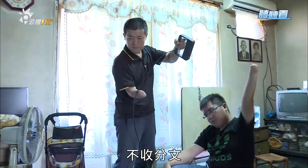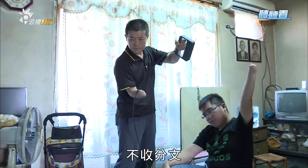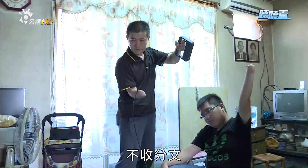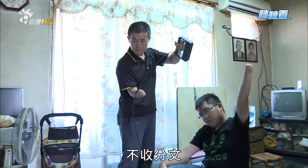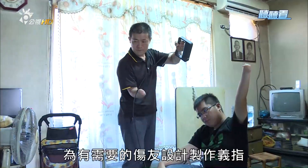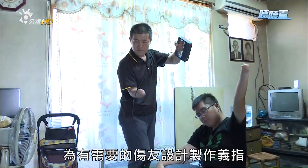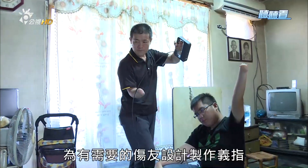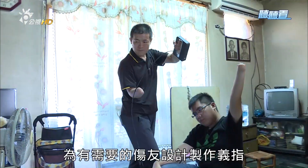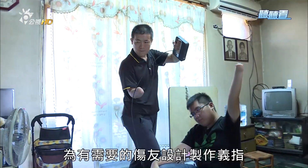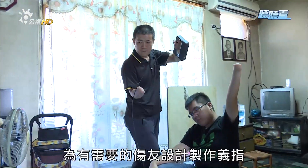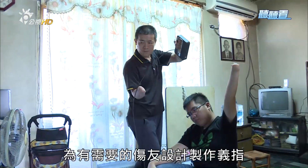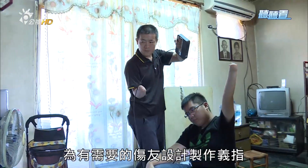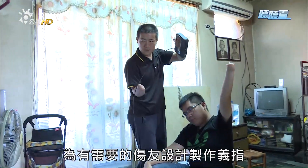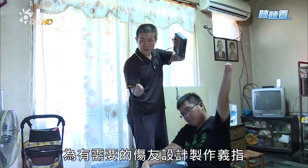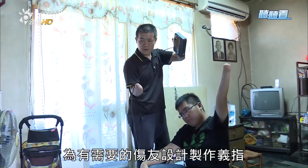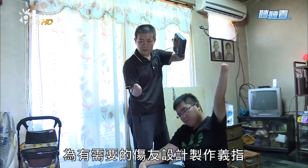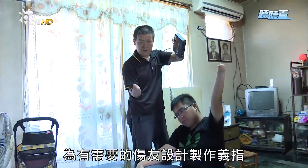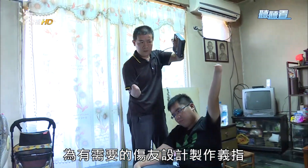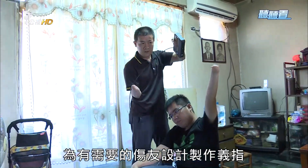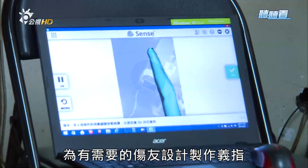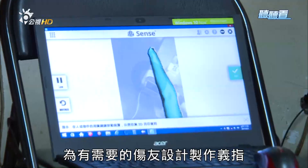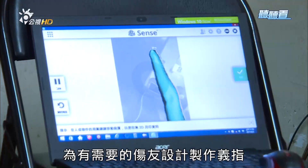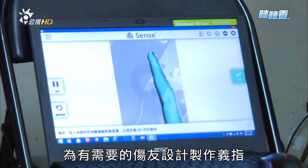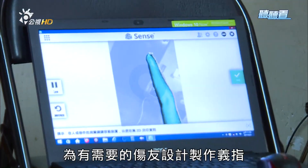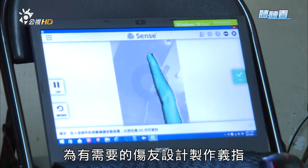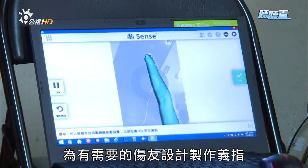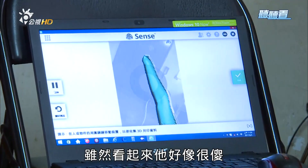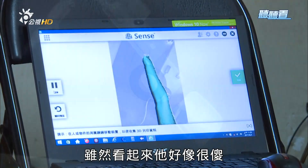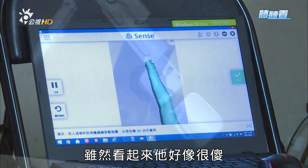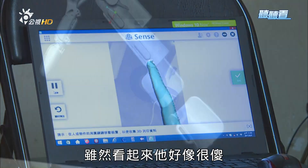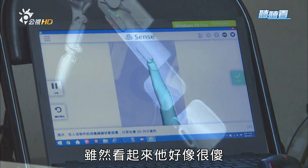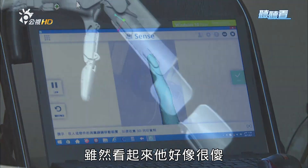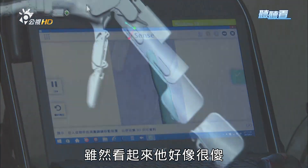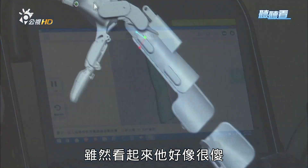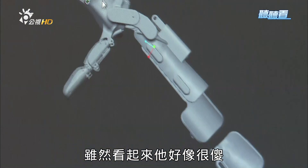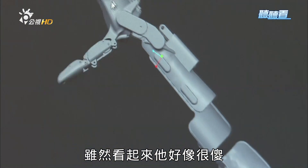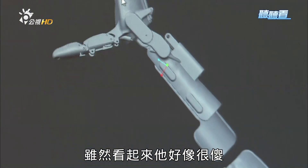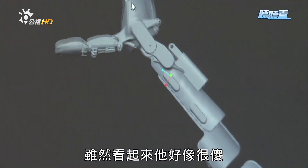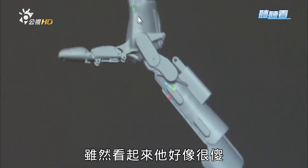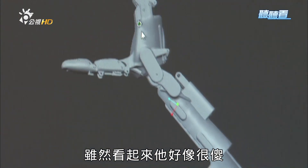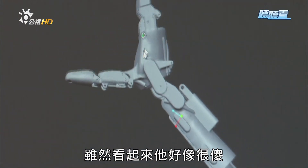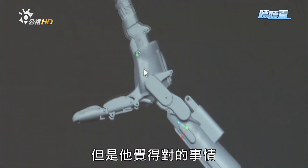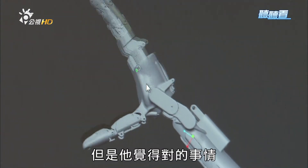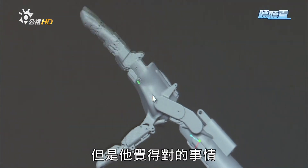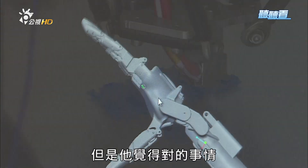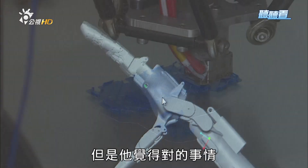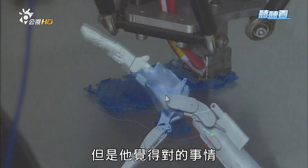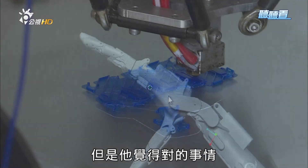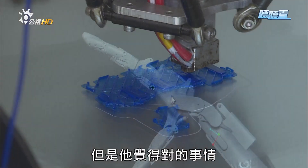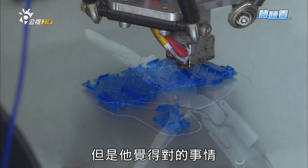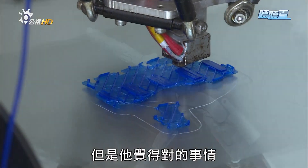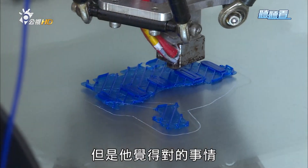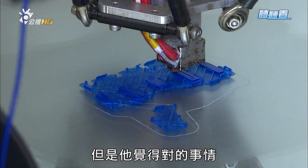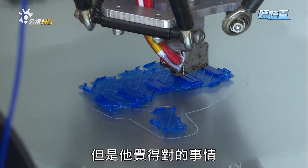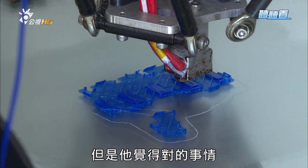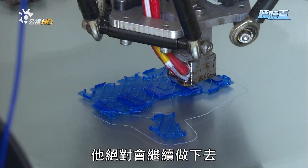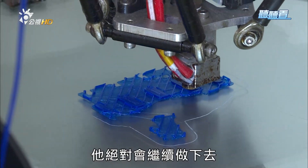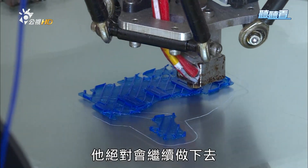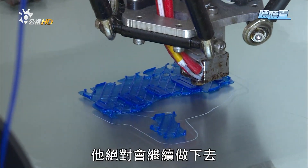文，为有需要的伤友设计制作义肢。虽然看起来他好像很傻，但是他觉得对的事情，他绝对会